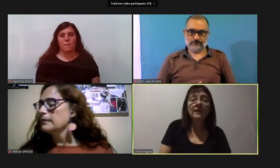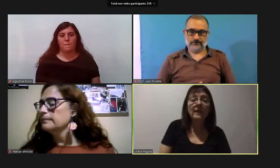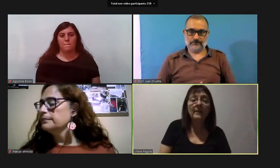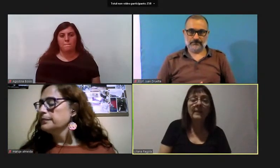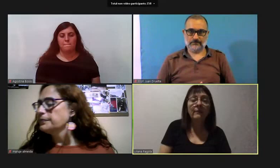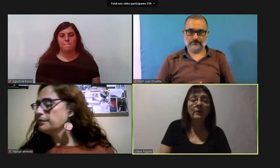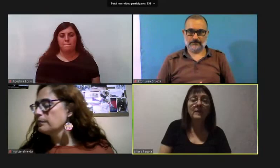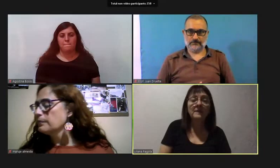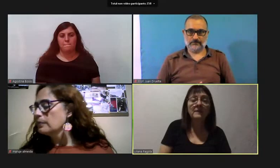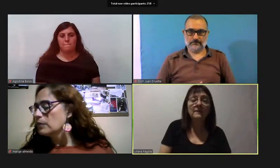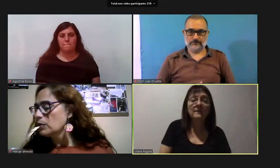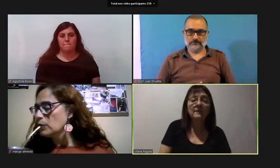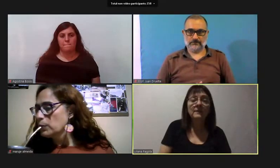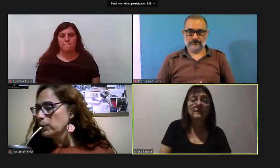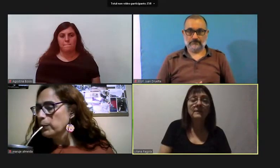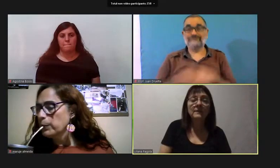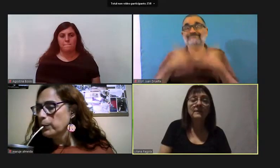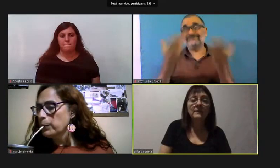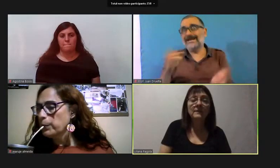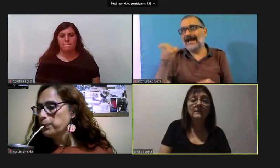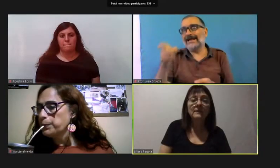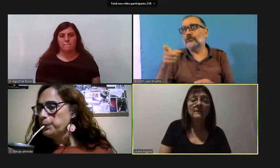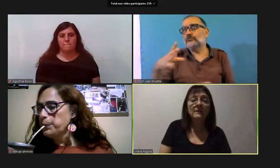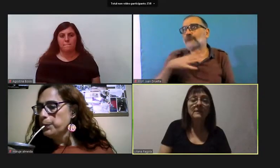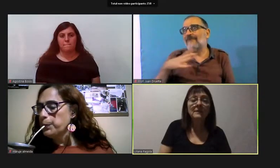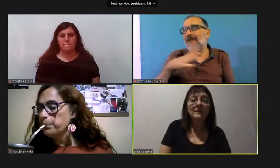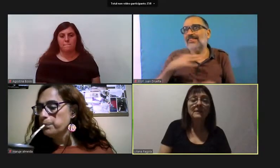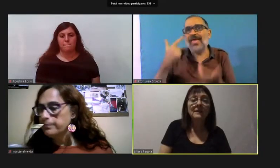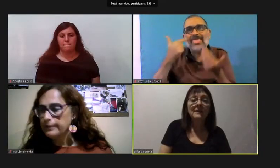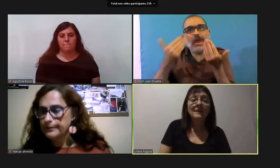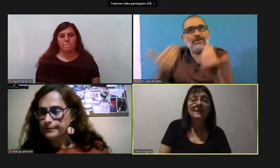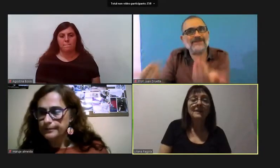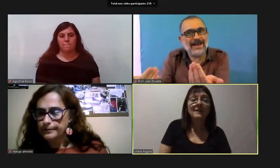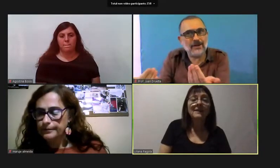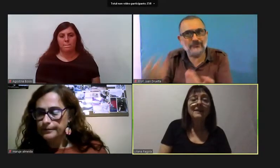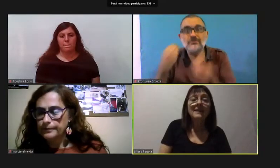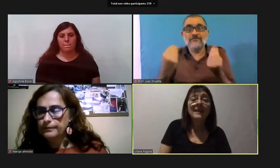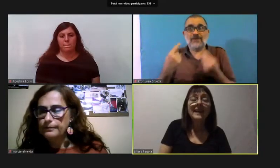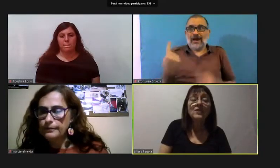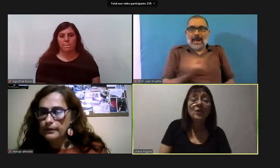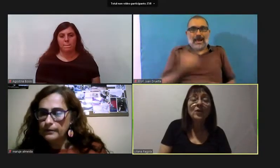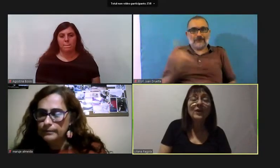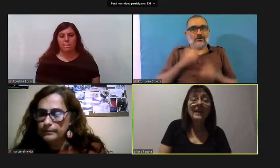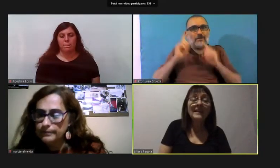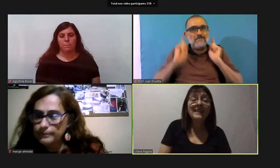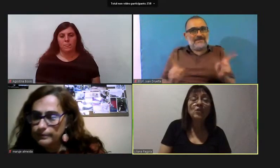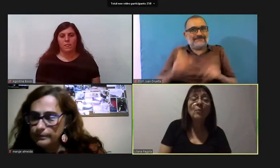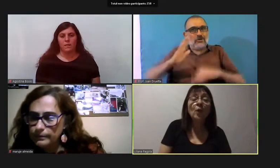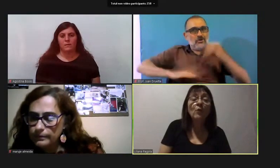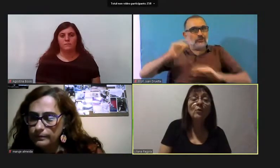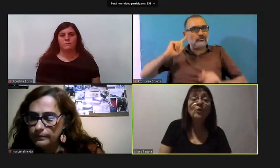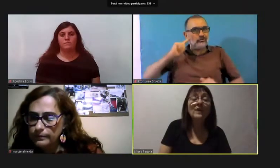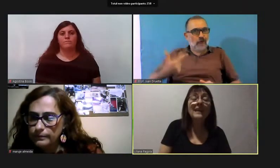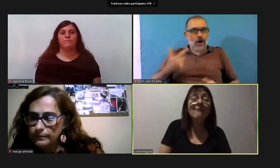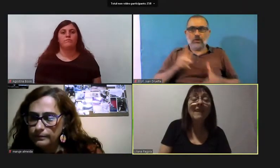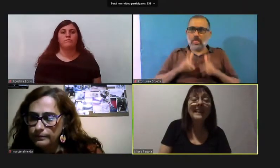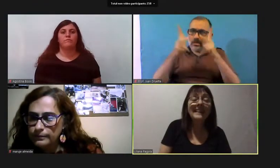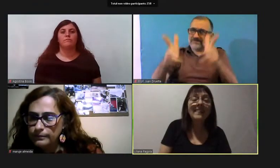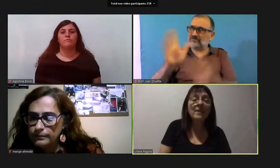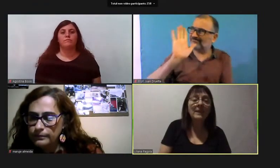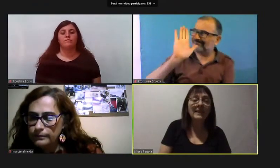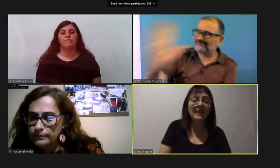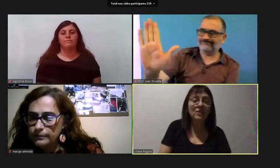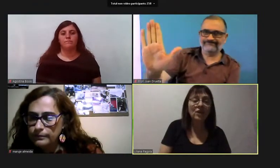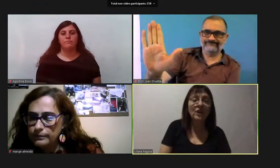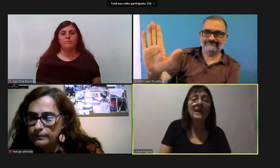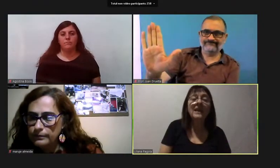no tiene metáforas. ¿Eso qué es? Eso es producto de la falta